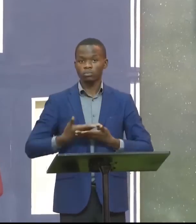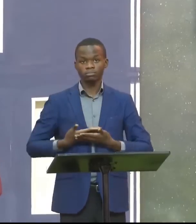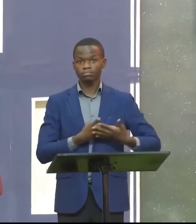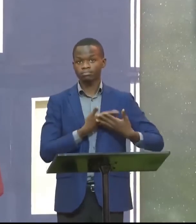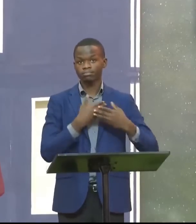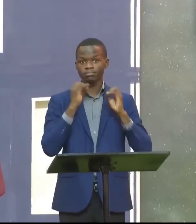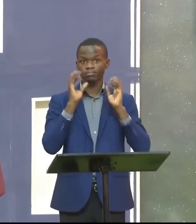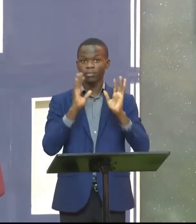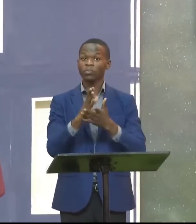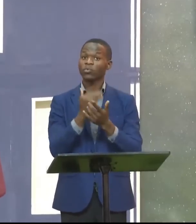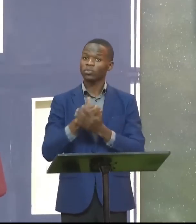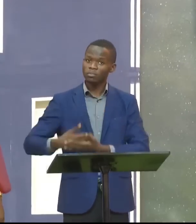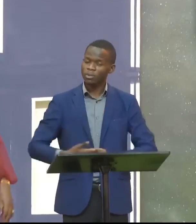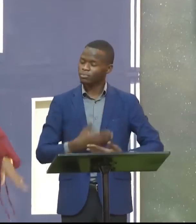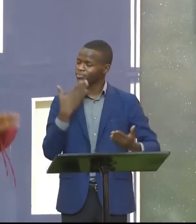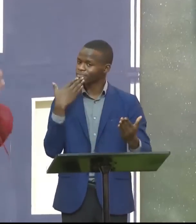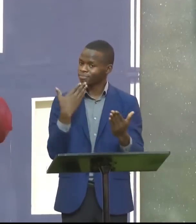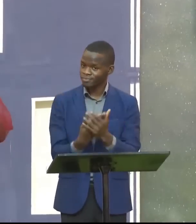aboluganda